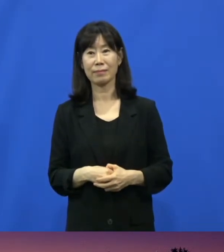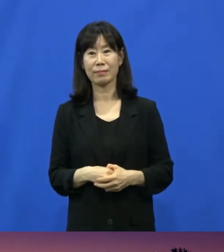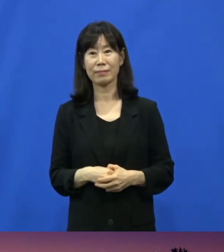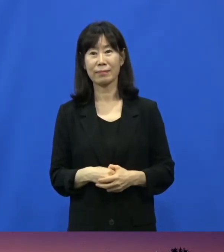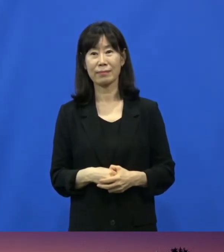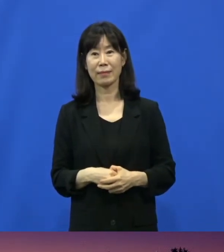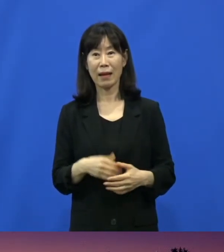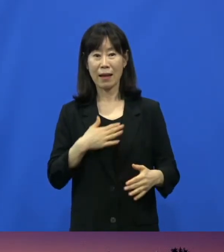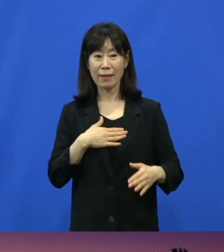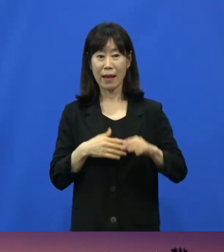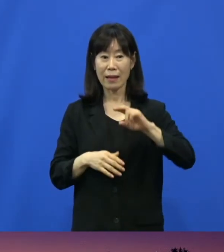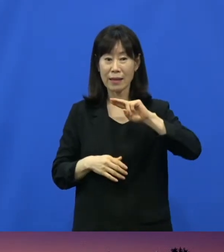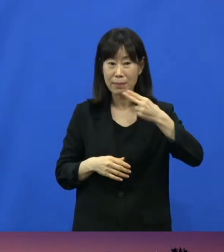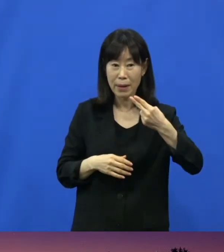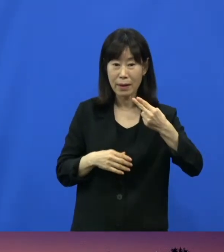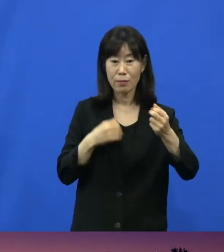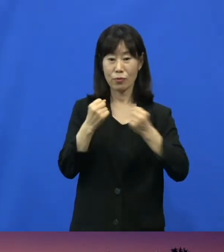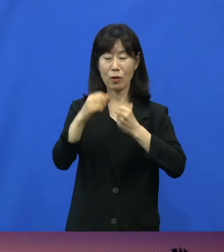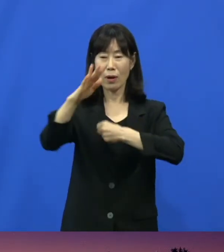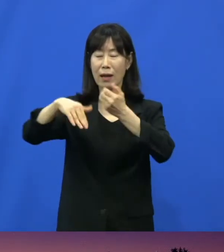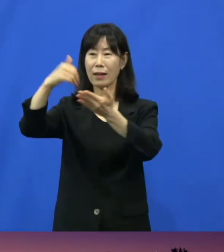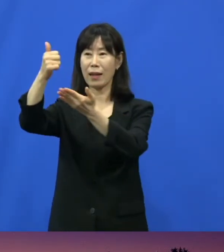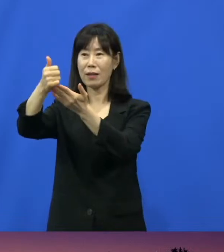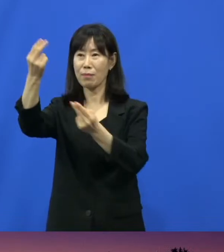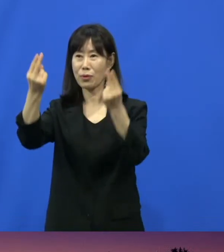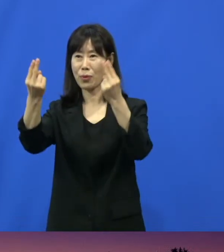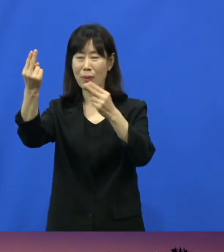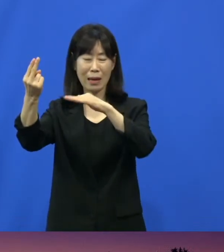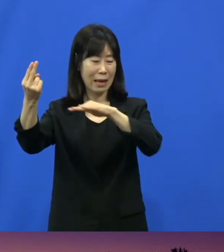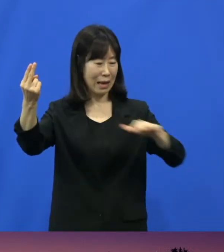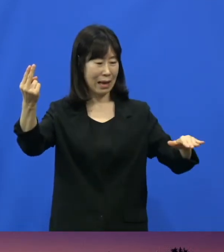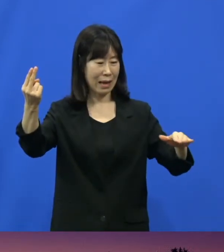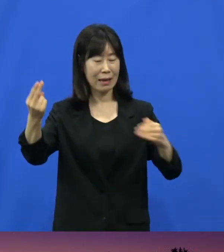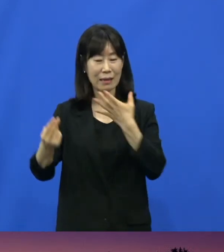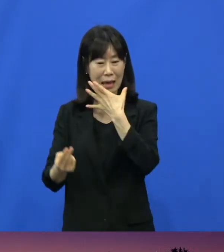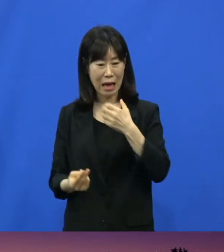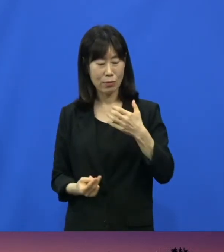200살이 돼도 하나님 앞에서 베이비예요. 아브라함도 베이비예요.